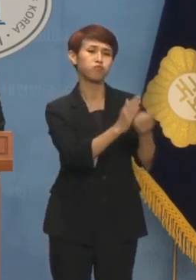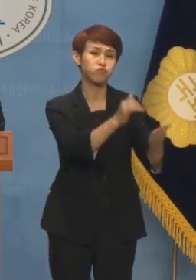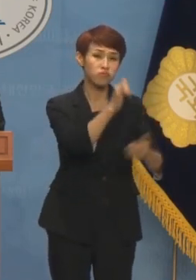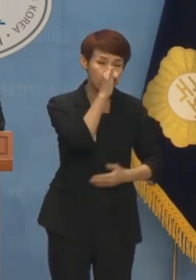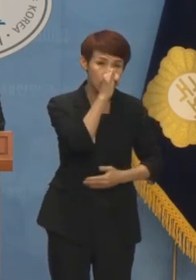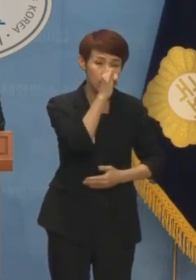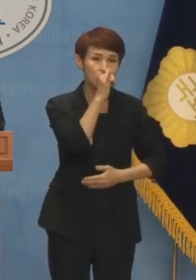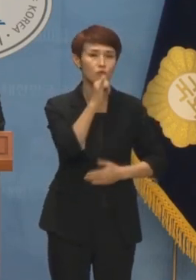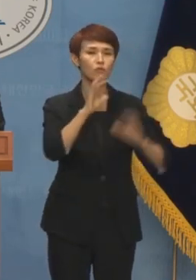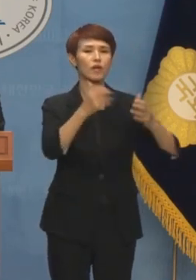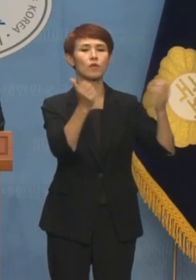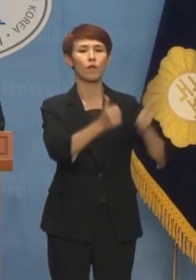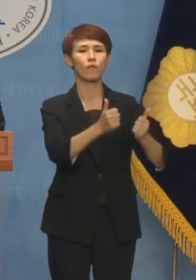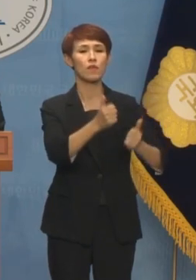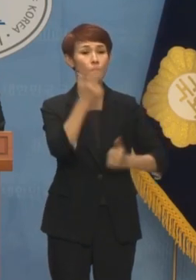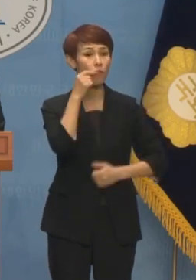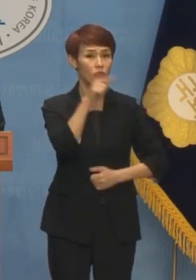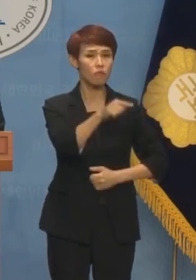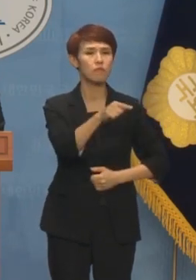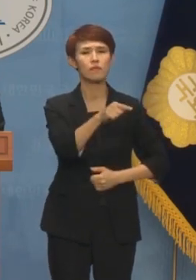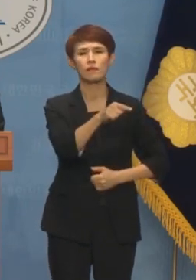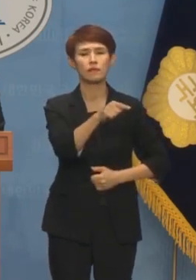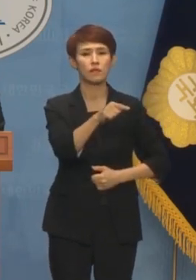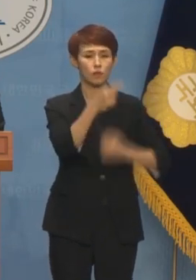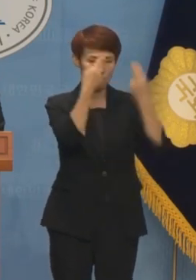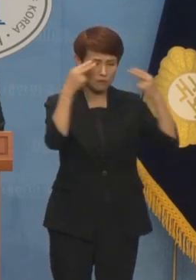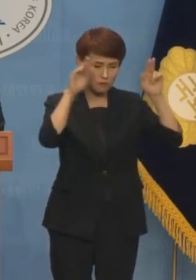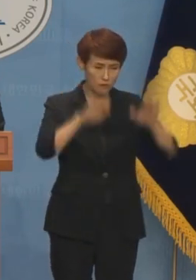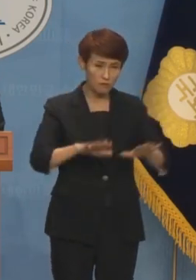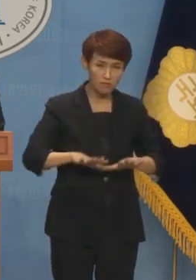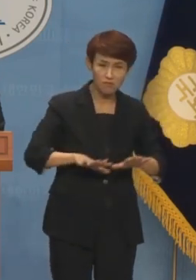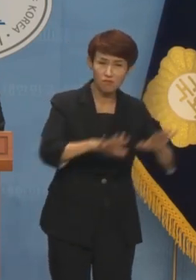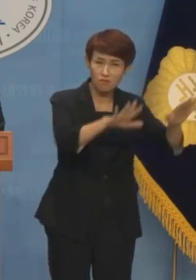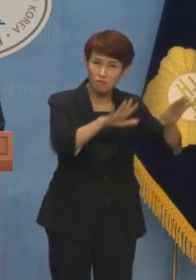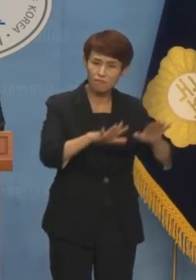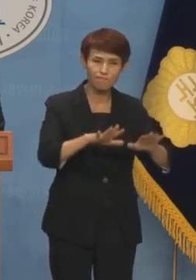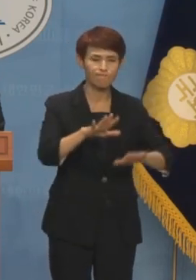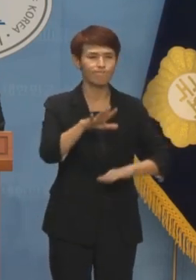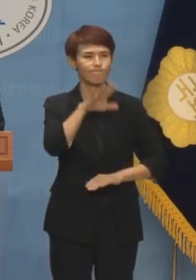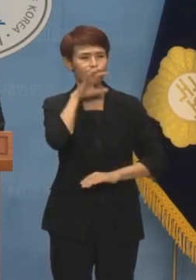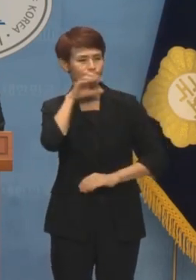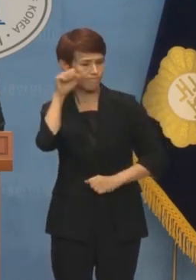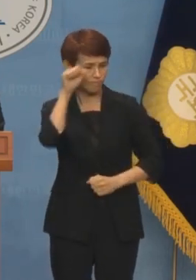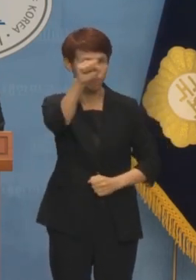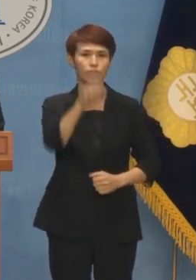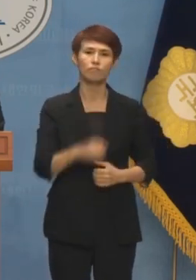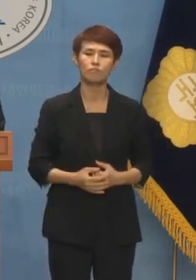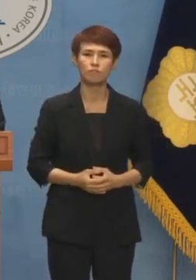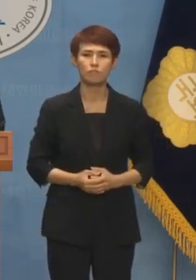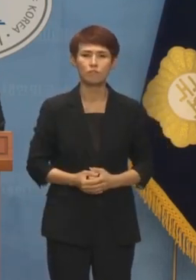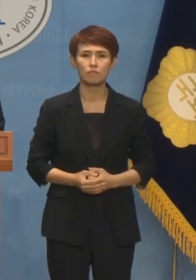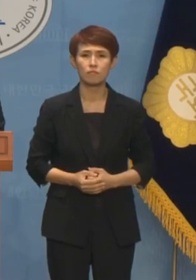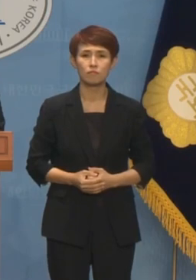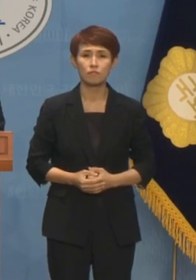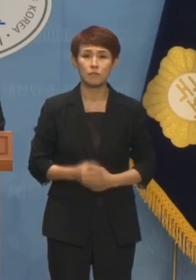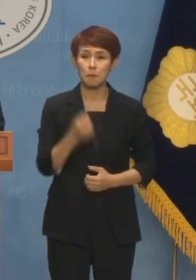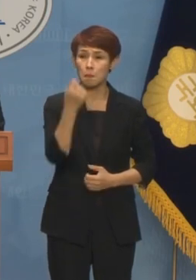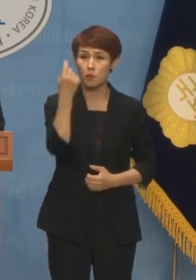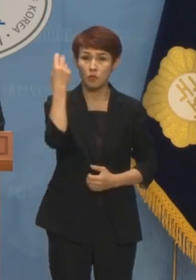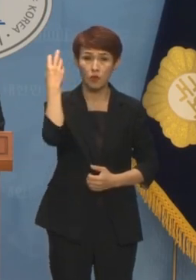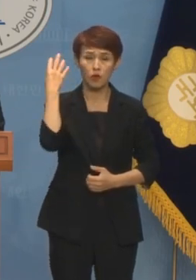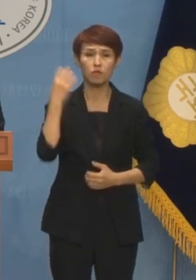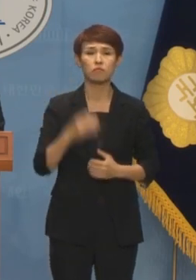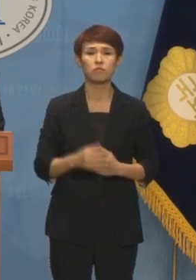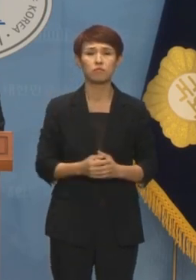국회의원과 정부 강요의 야스쿠니 신사 참배를 강력하게 규탄합니다. 며칠 전